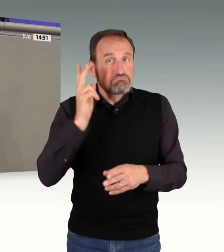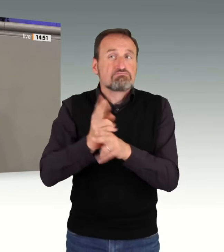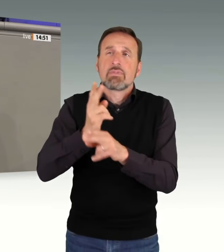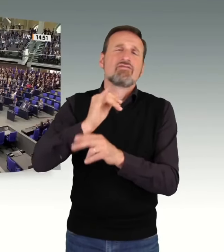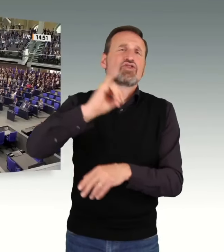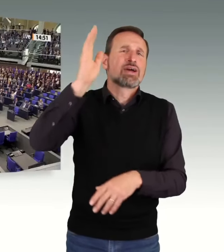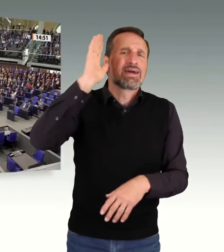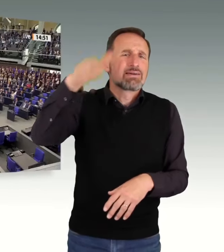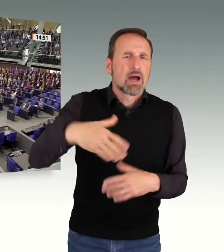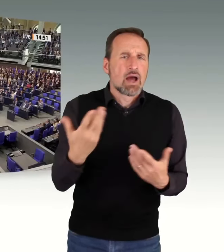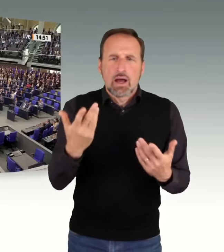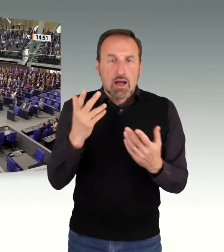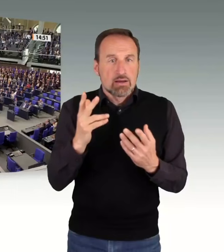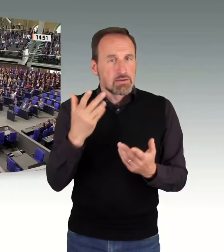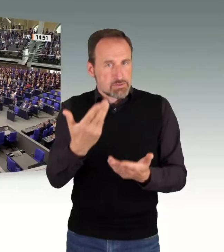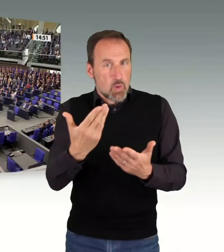sein.